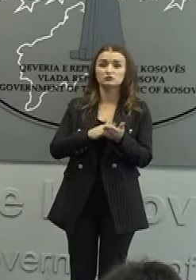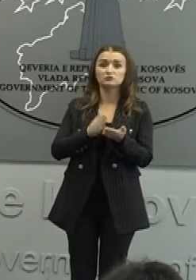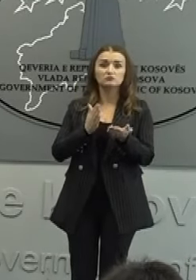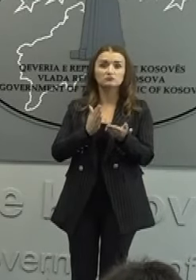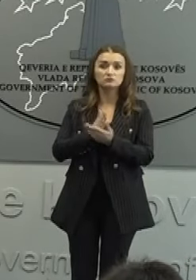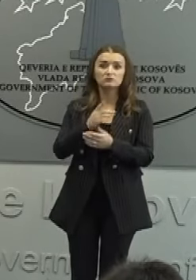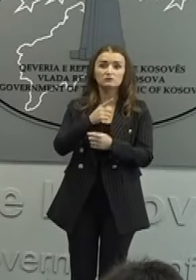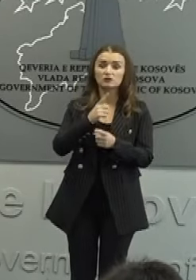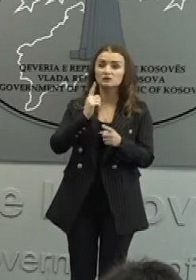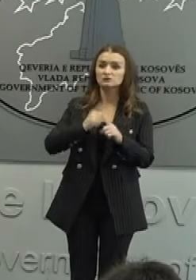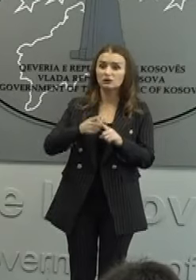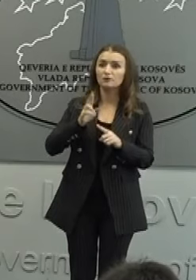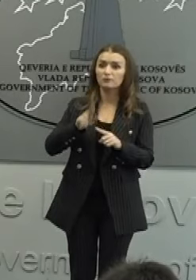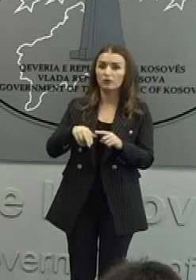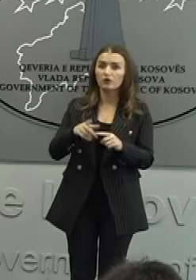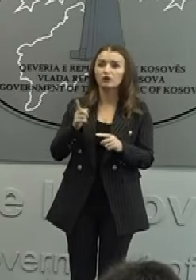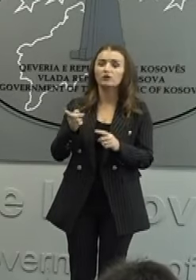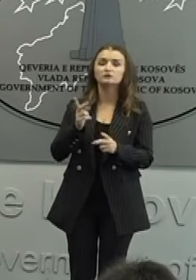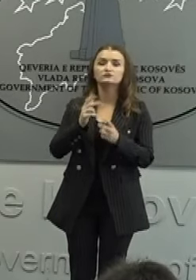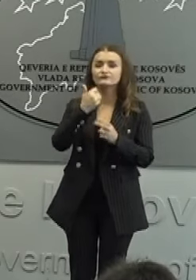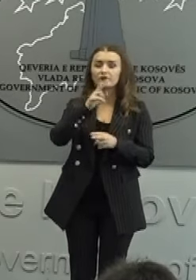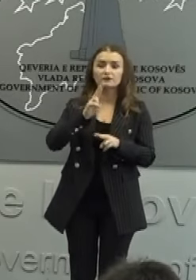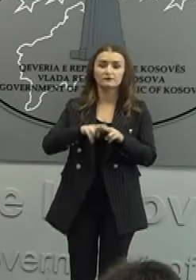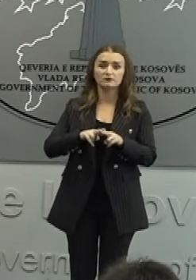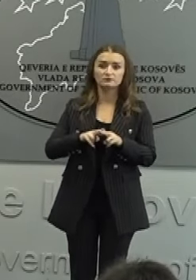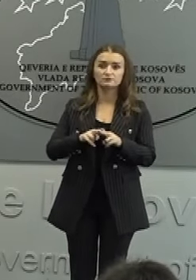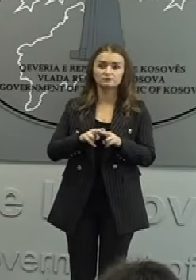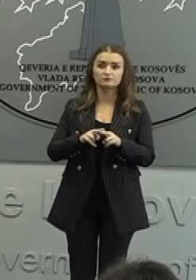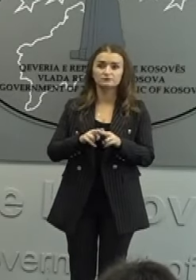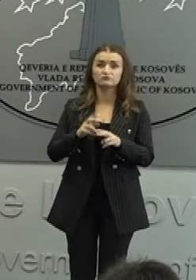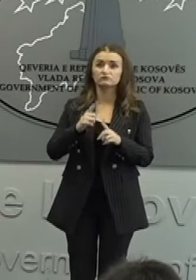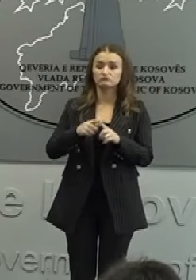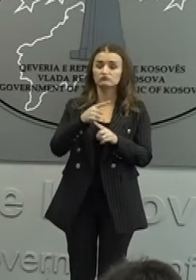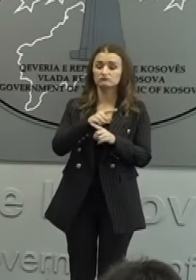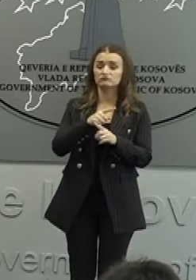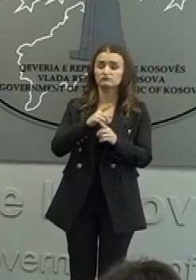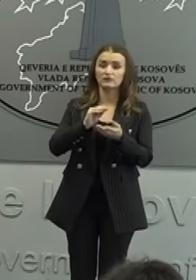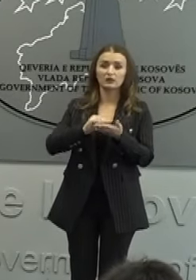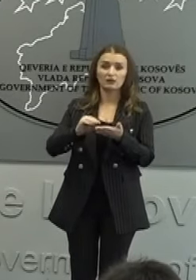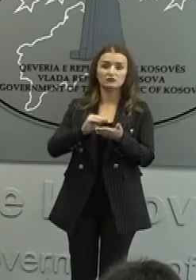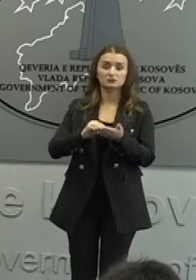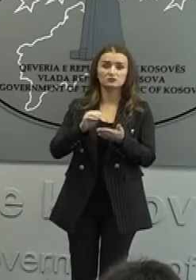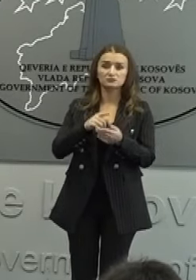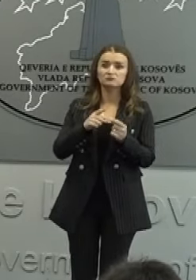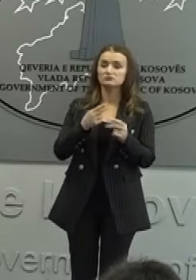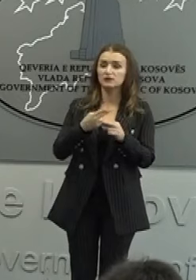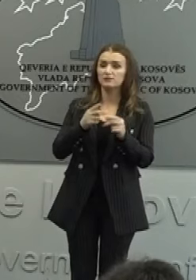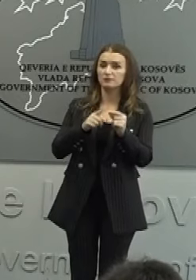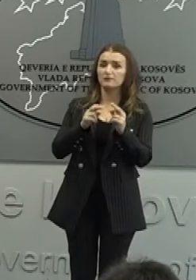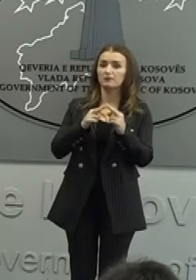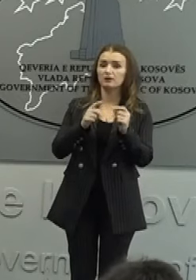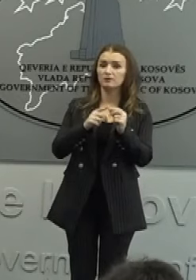nga jo. Po ashtu, gazeta Paparazzi në këto momente ka publikuar një video të radhës të